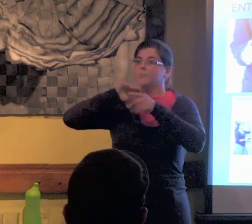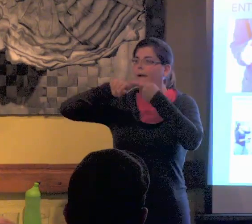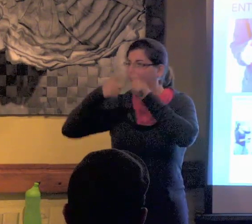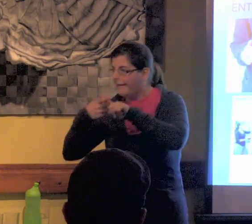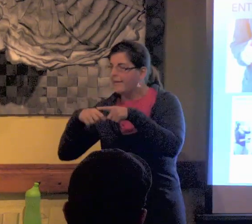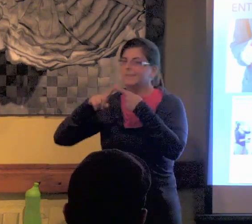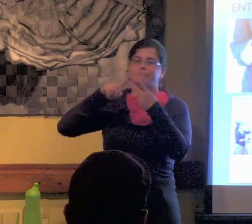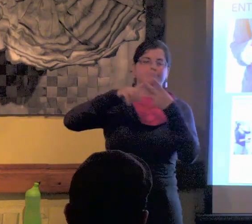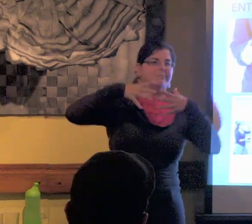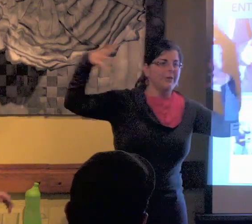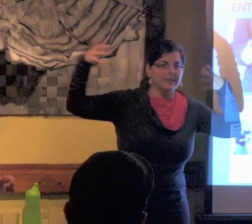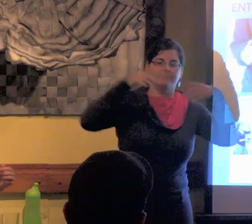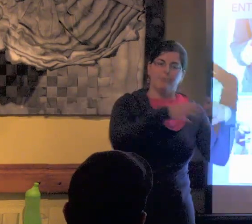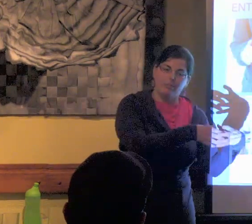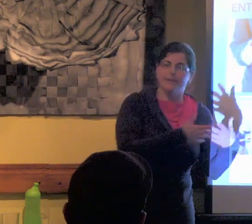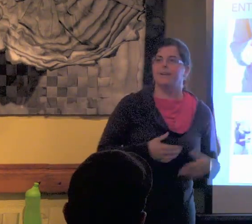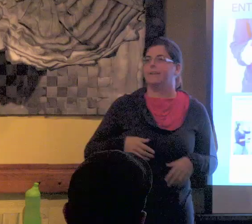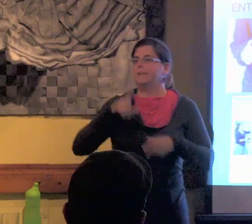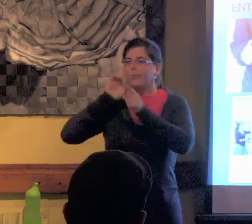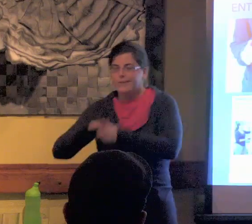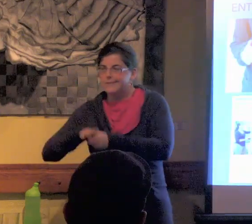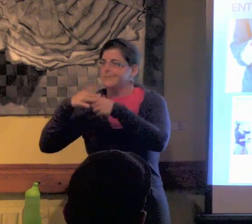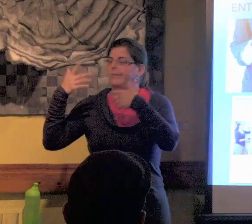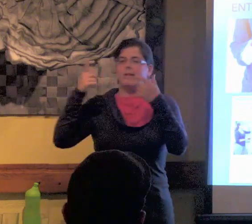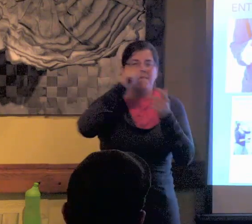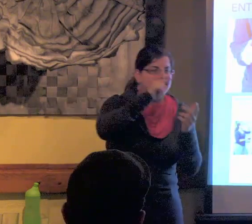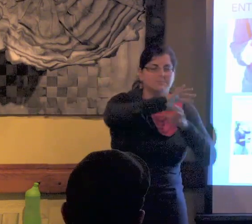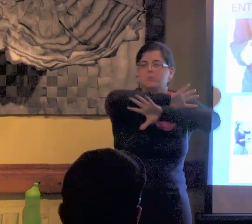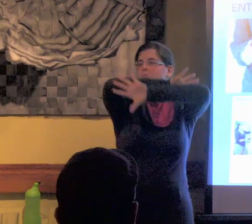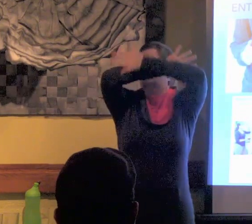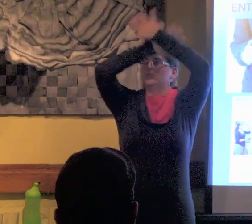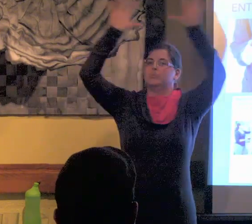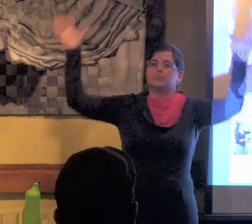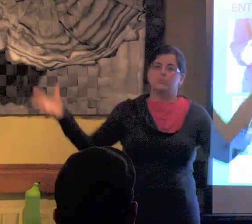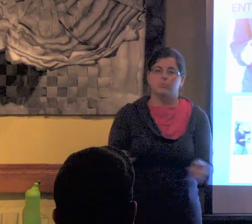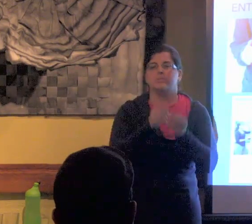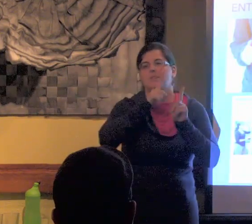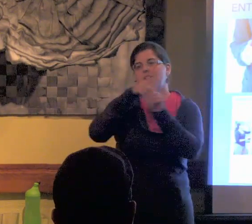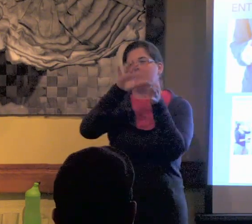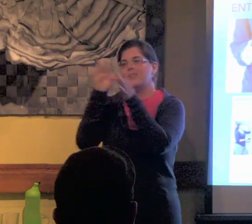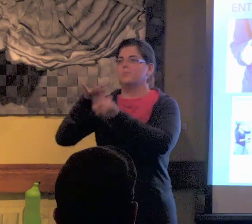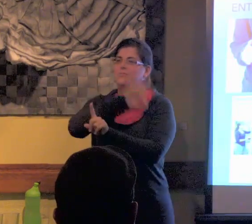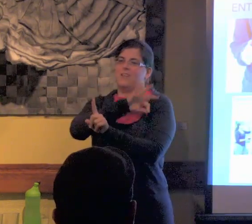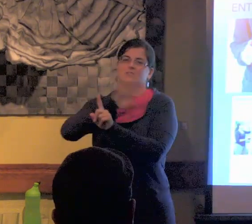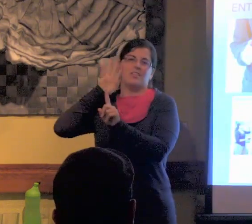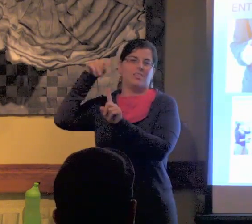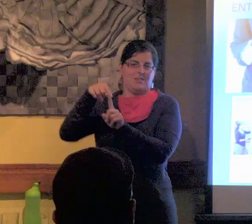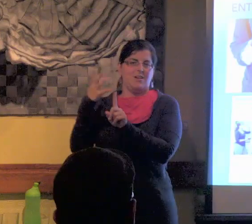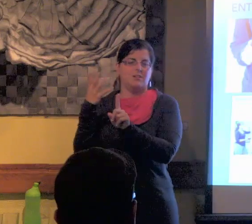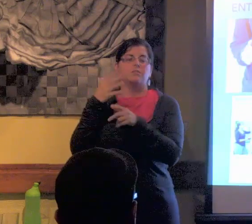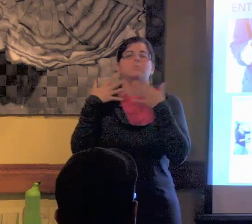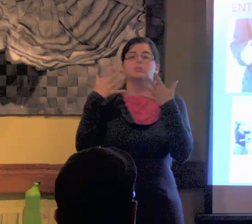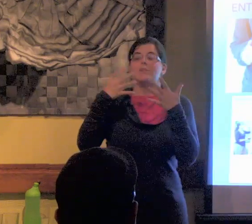OK. Donc, on va parler de la majorité, la minorité, l'audisme, ainsi de suite, la capacité, ainsi de